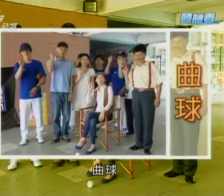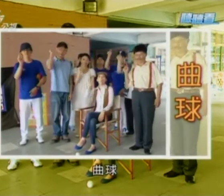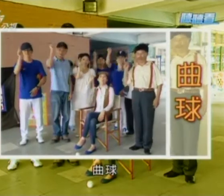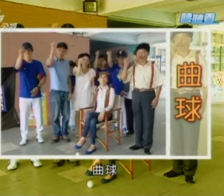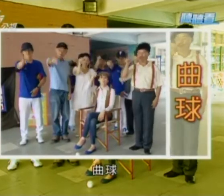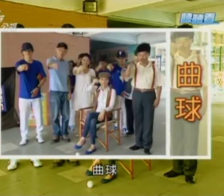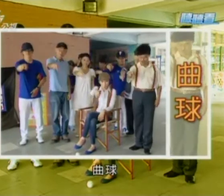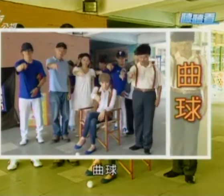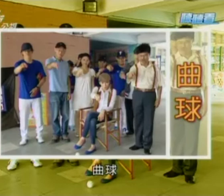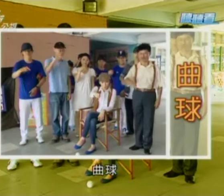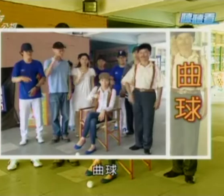曲球，